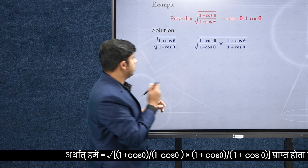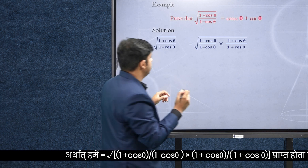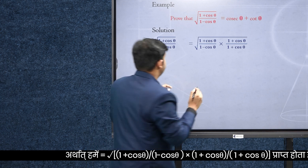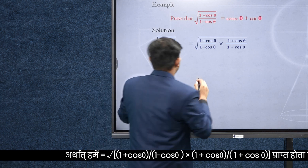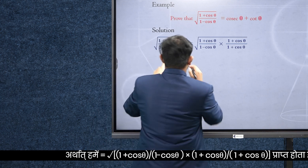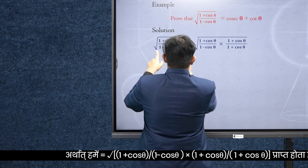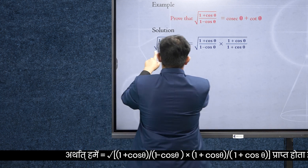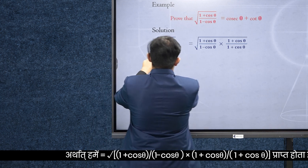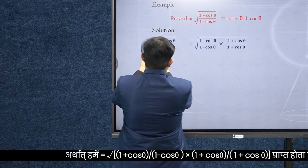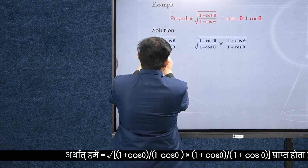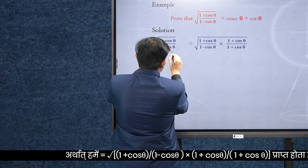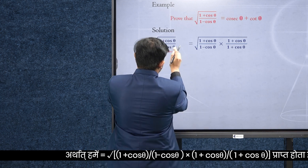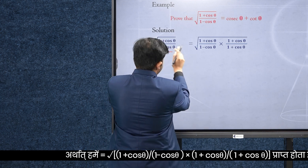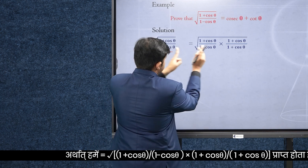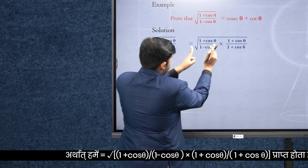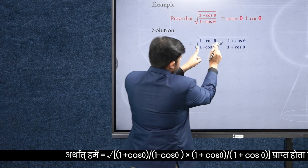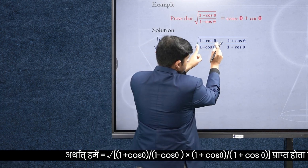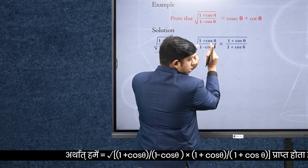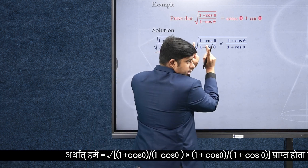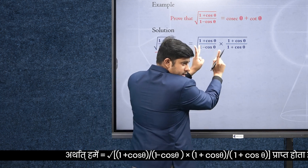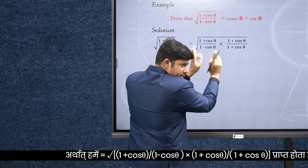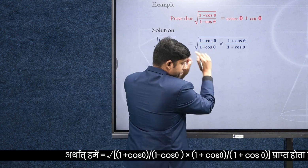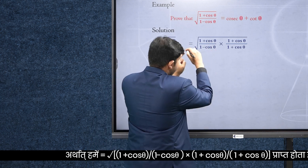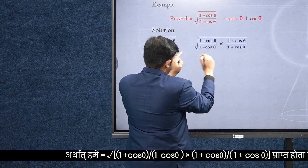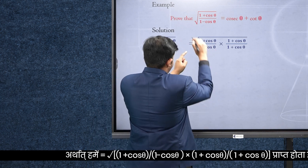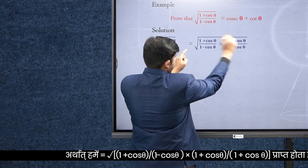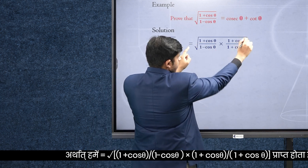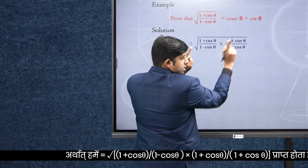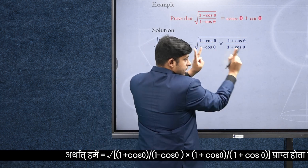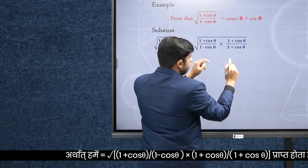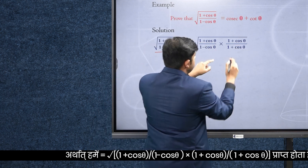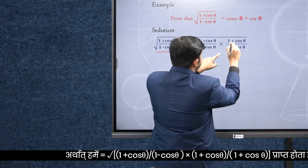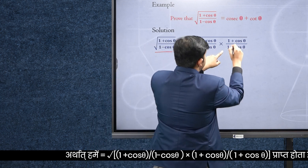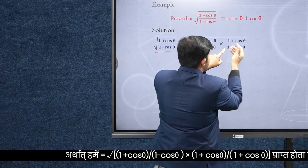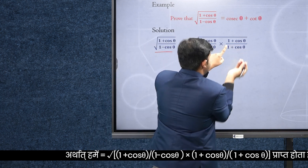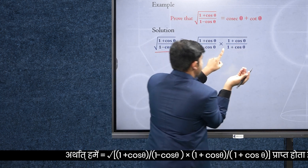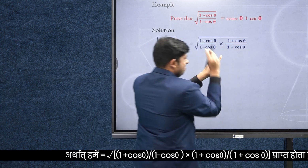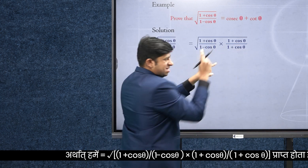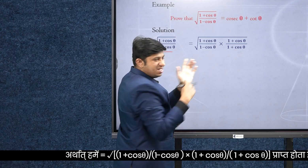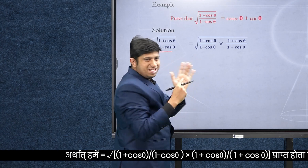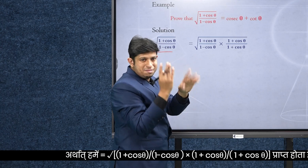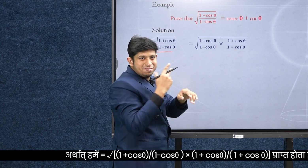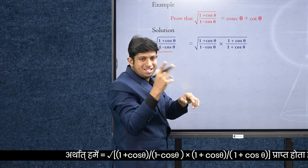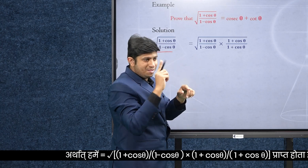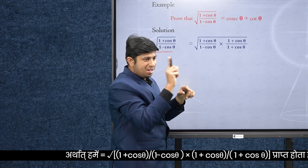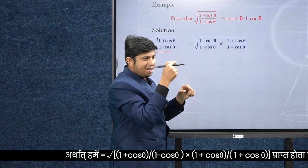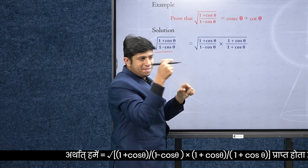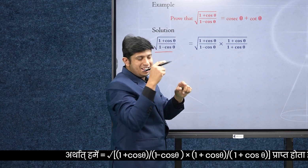अर्थात हमें इक्वल्स एक कोस स्लैश कोस टाइम्स एक प्लस कस स्लैश एक प्लस कस प्राप्त होता है।